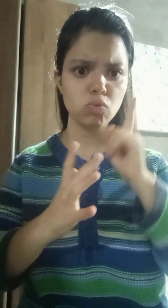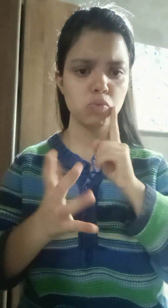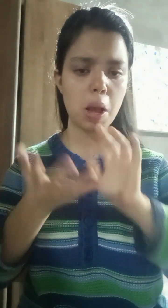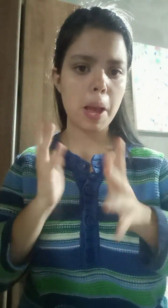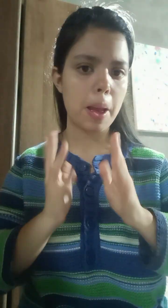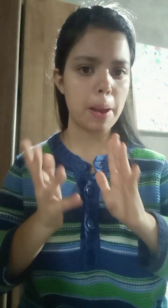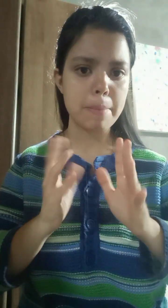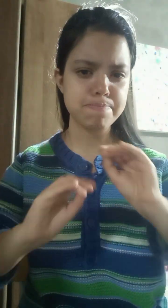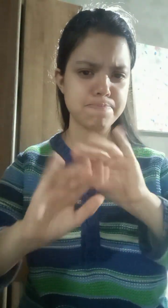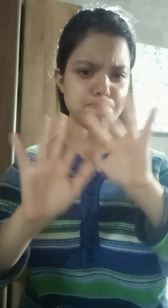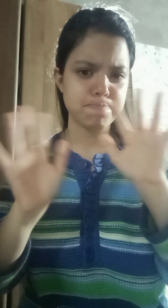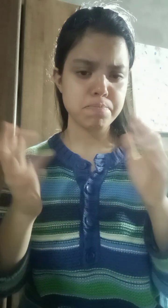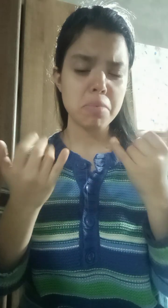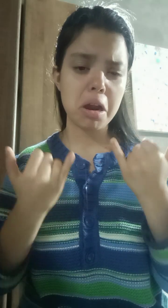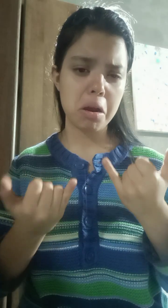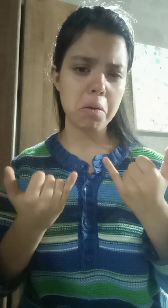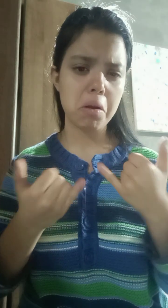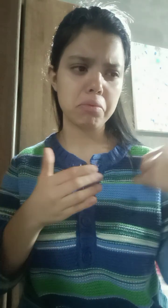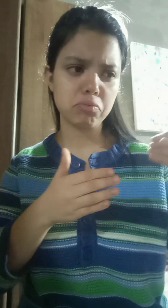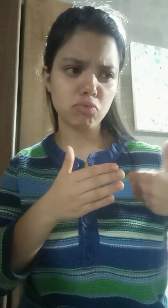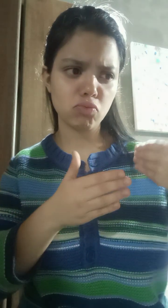de Broca, en el hemisferio izquierdo,